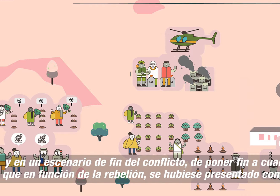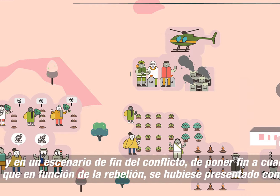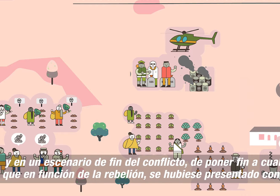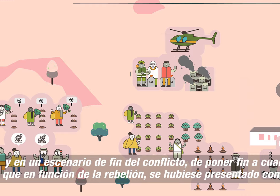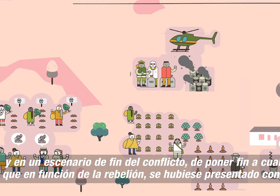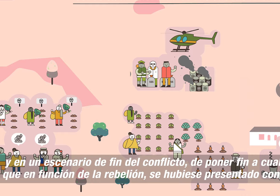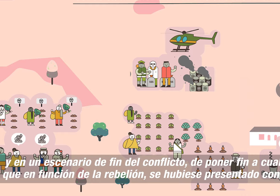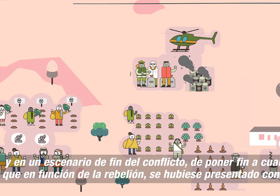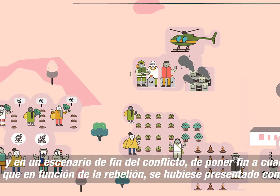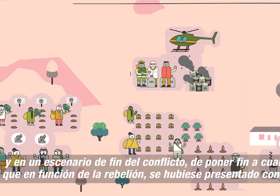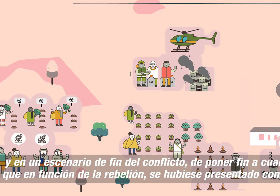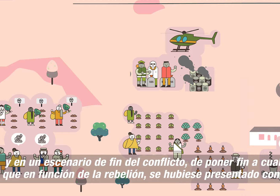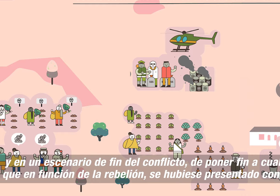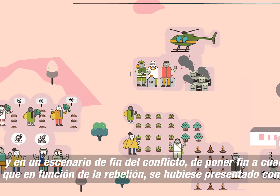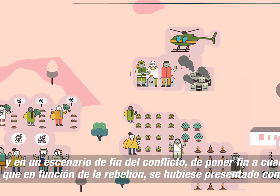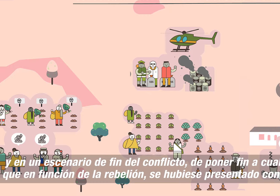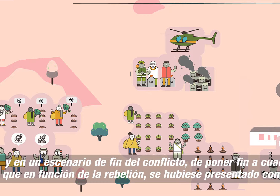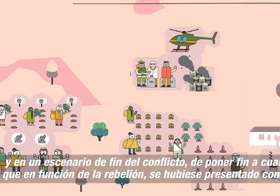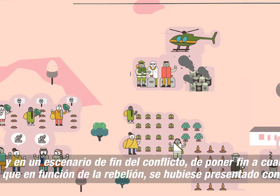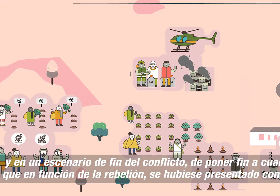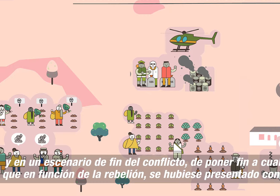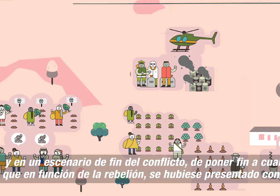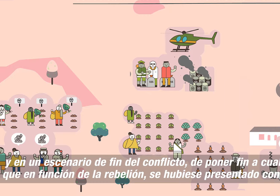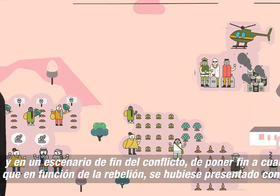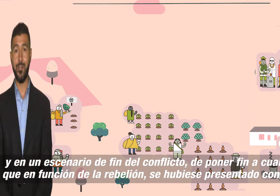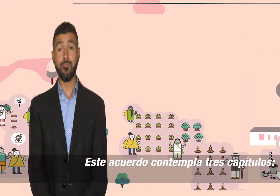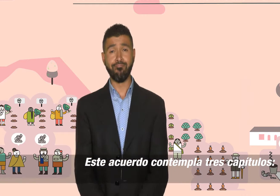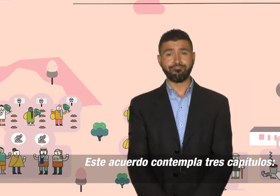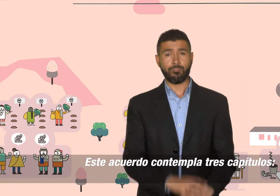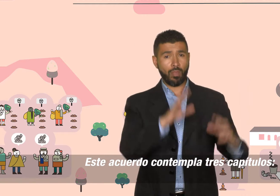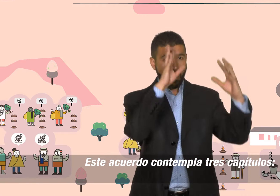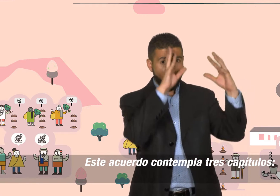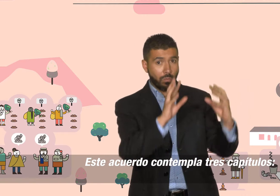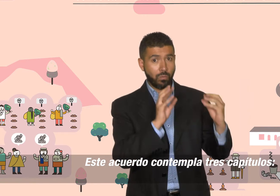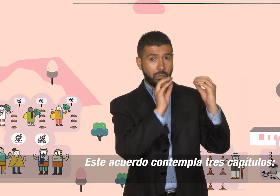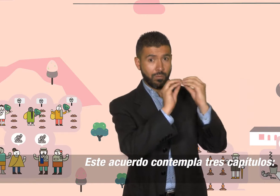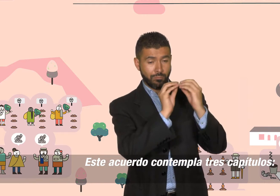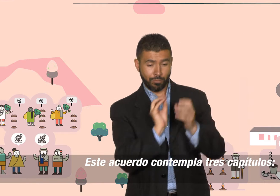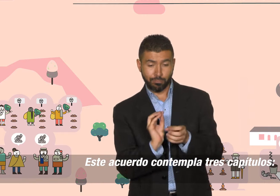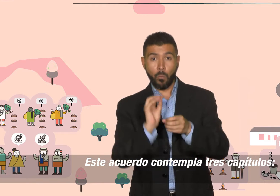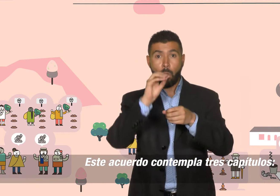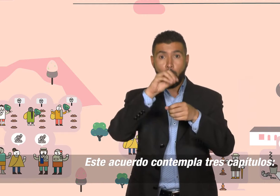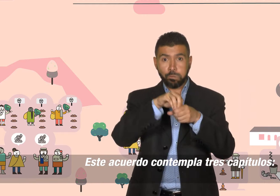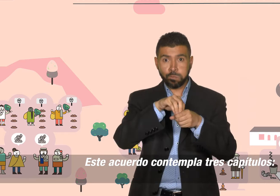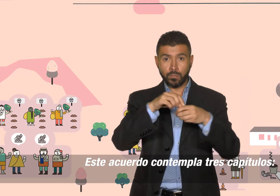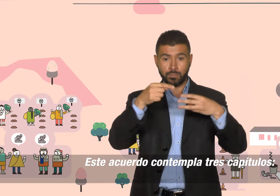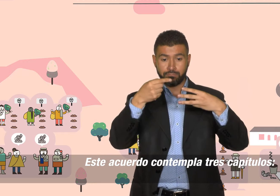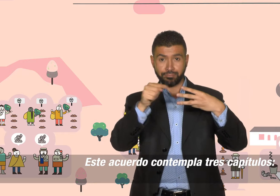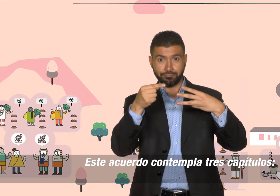rebelión se hubiese presentado con este fenómeno. Este acuerdo contempla tres capítulos